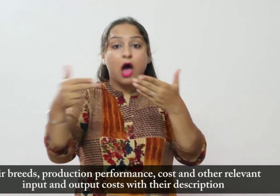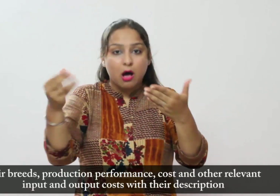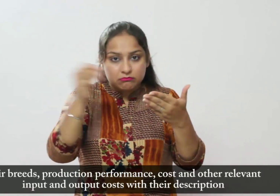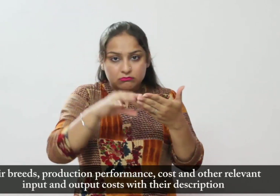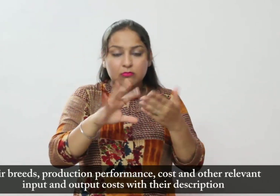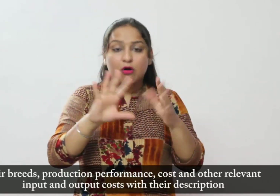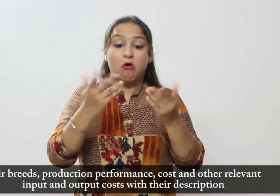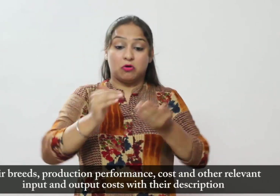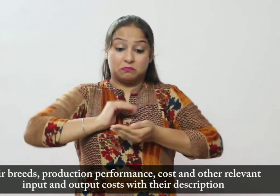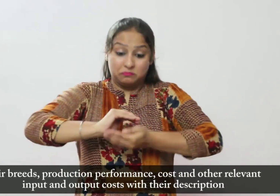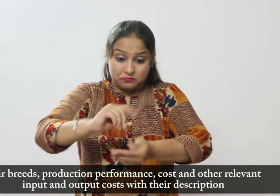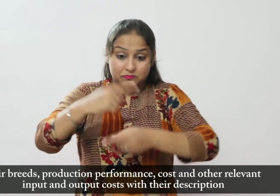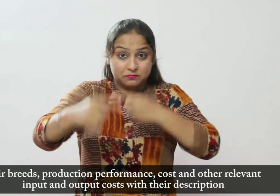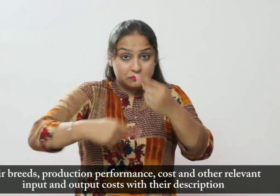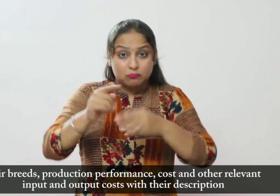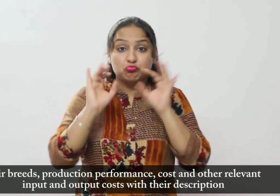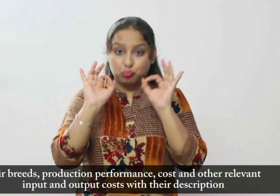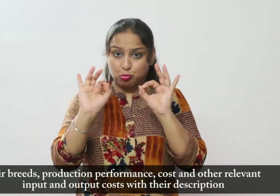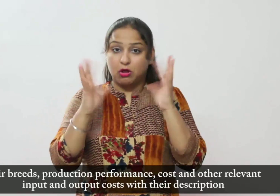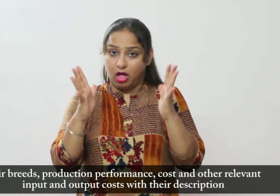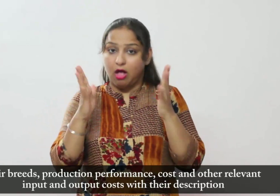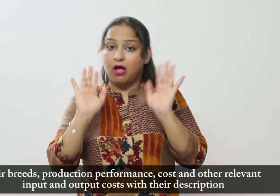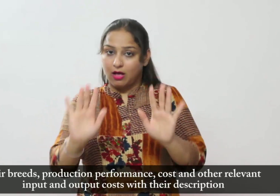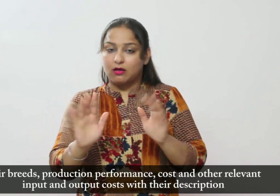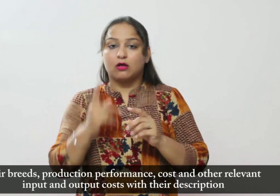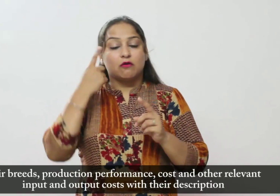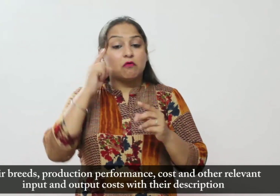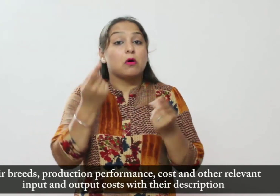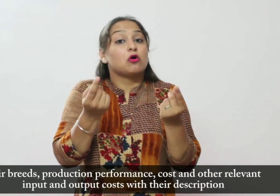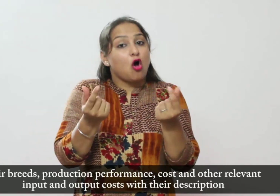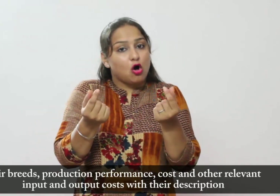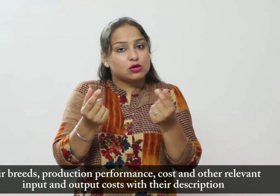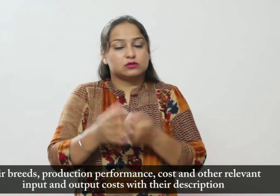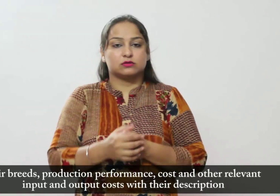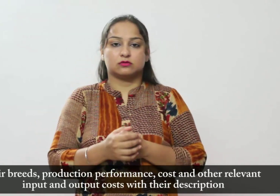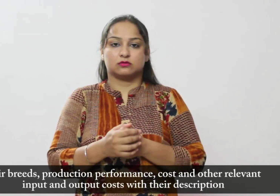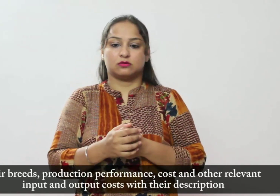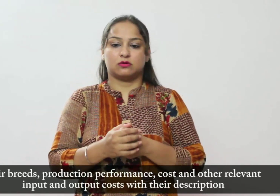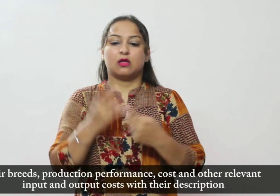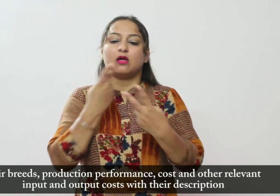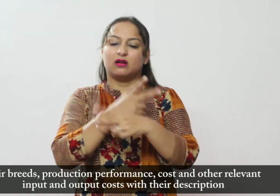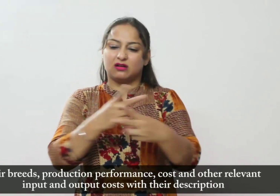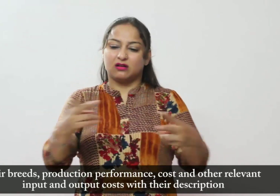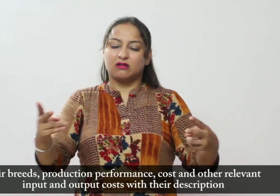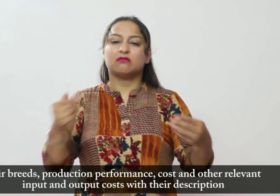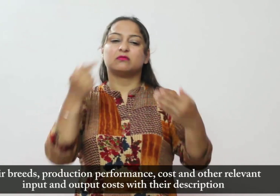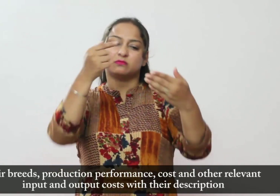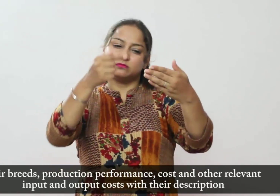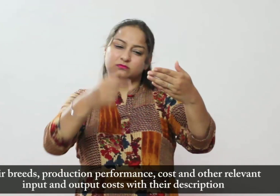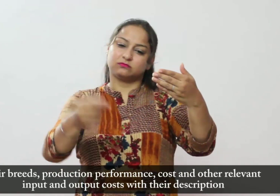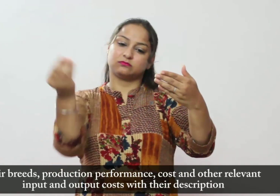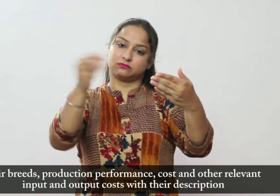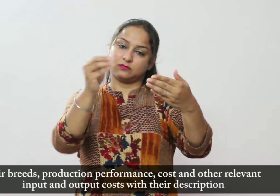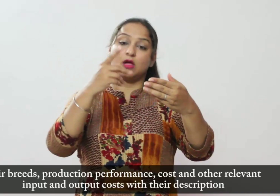नस्लें, उत्पादन प्रदर्शन, लागत और उनके विवरण के साथ अन्य प्रासंगिक इनपुट और आउटपुट लागत।